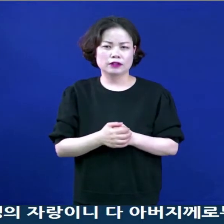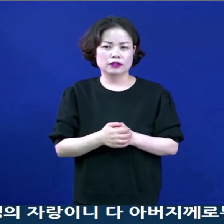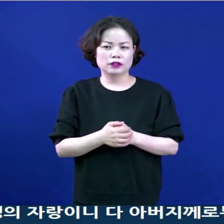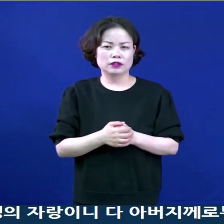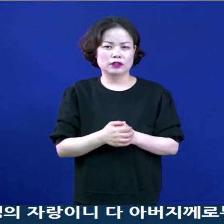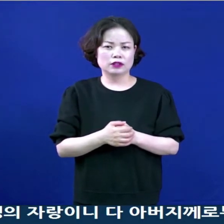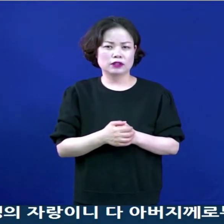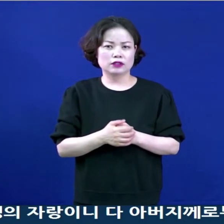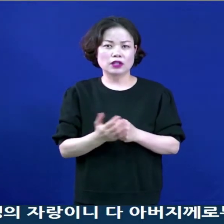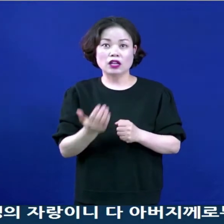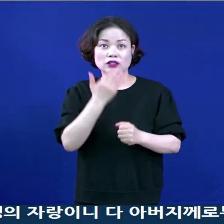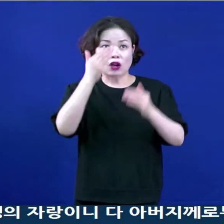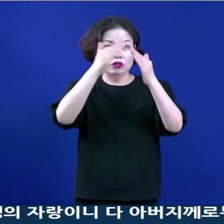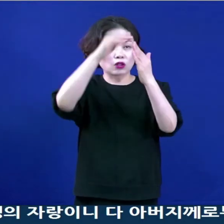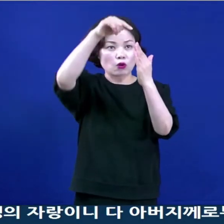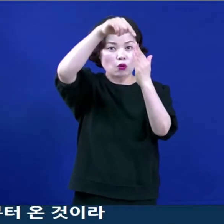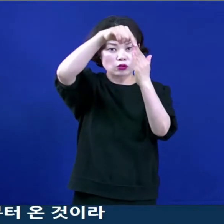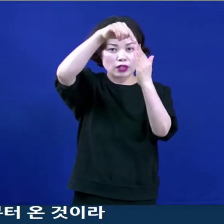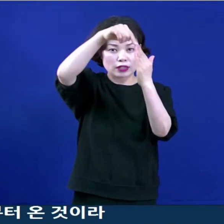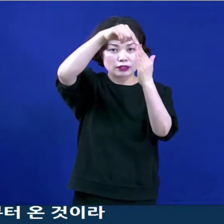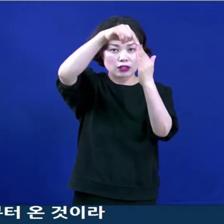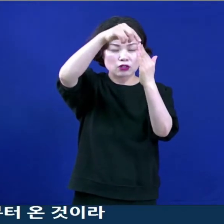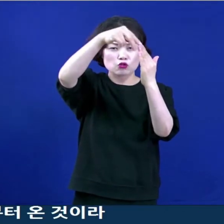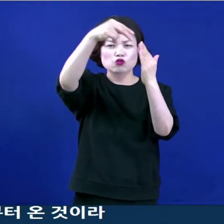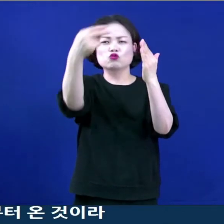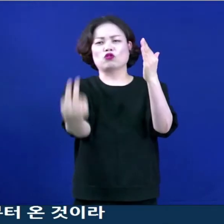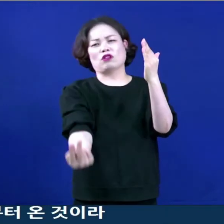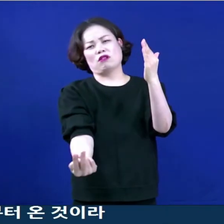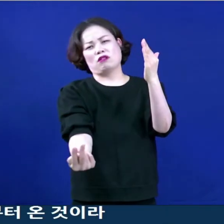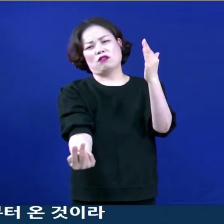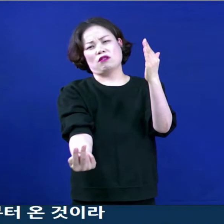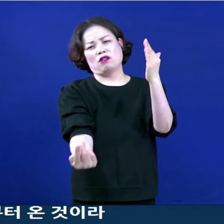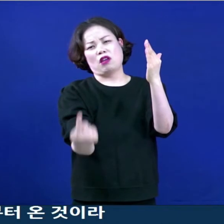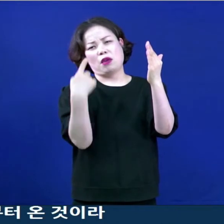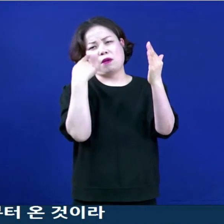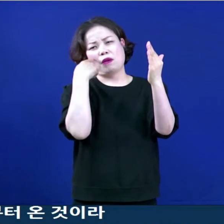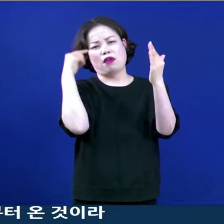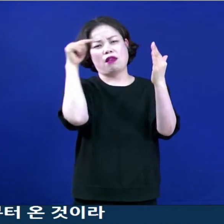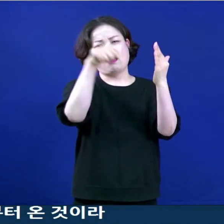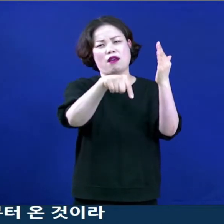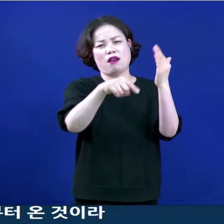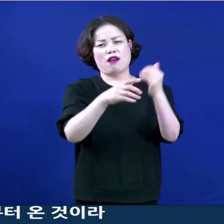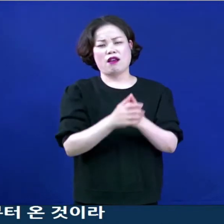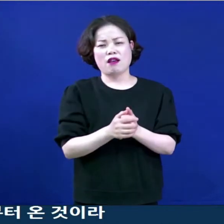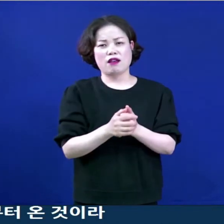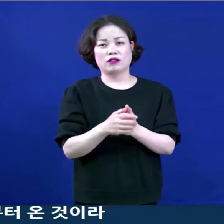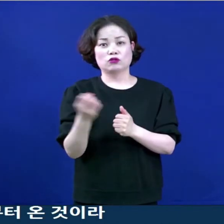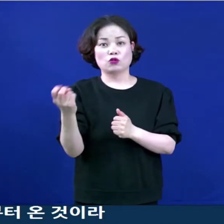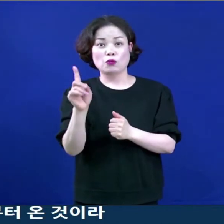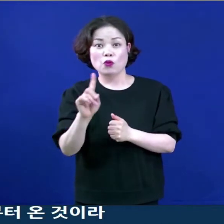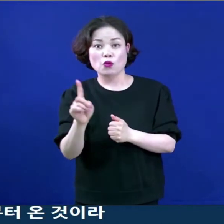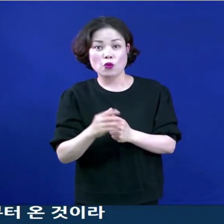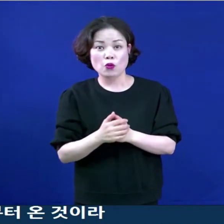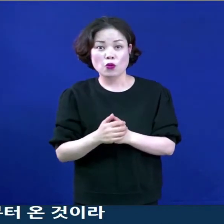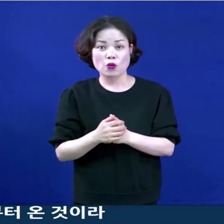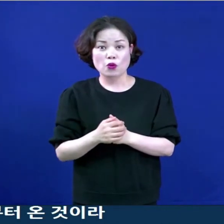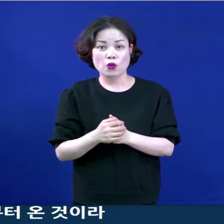성전 꼭대기에서 뛰어 내리게 하는 거, 그 다음 또 하나 뭐죠?